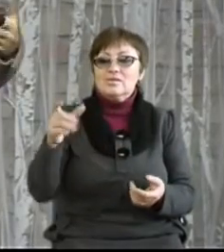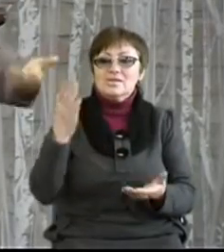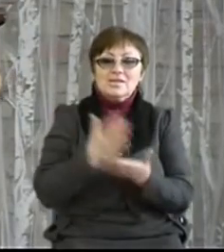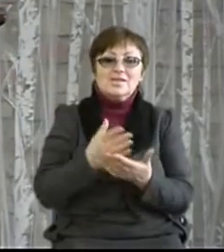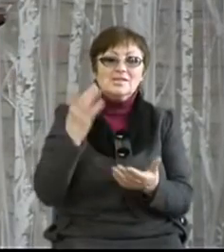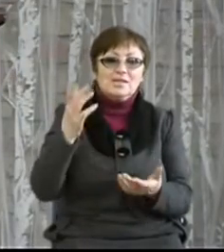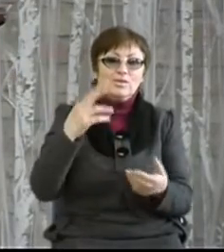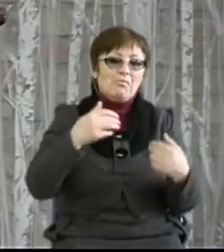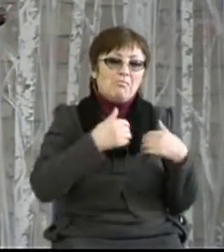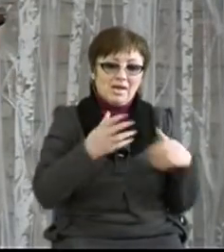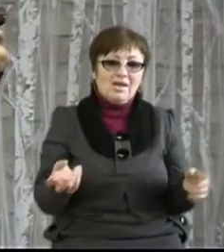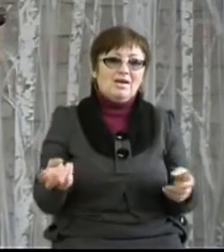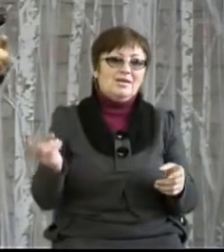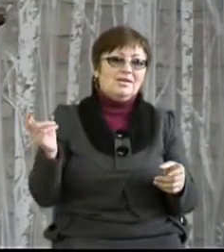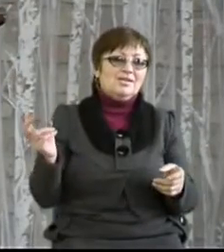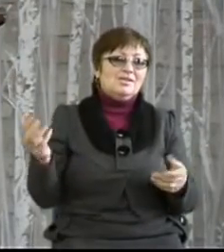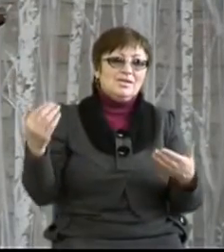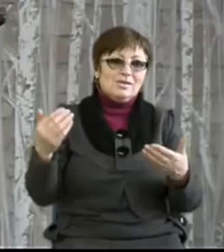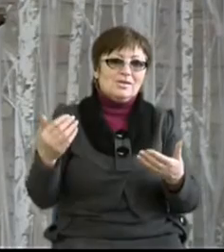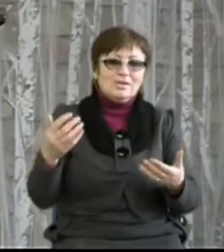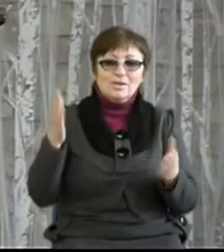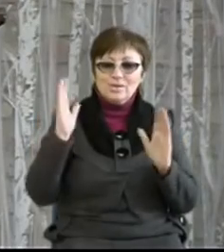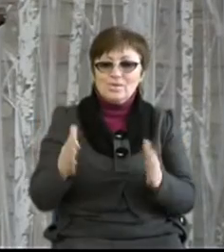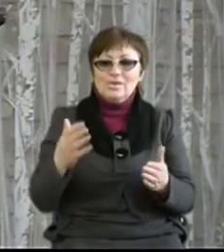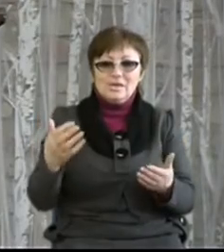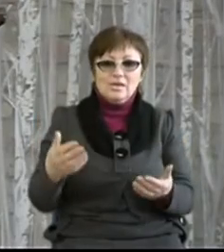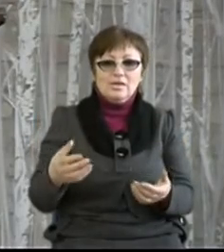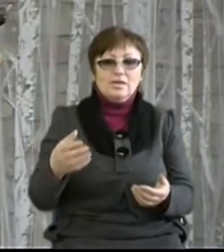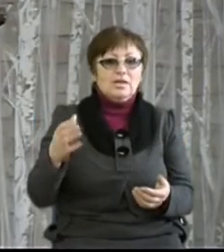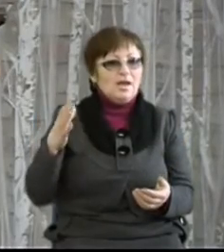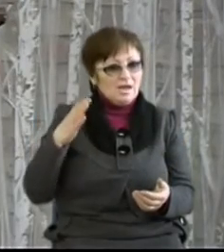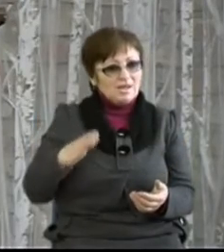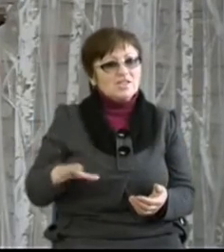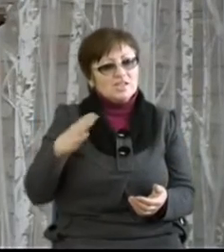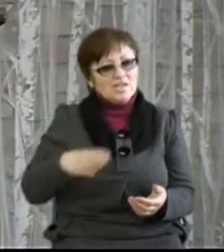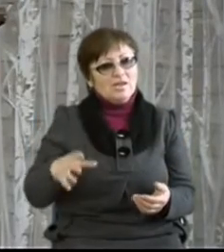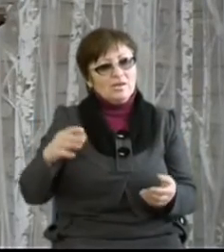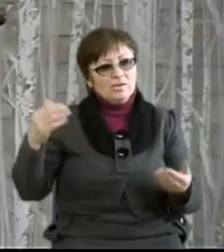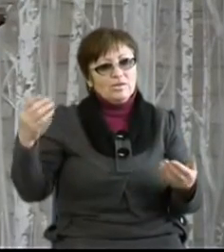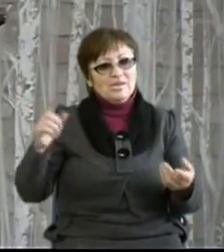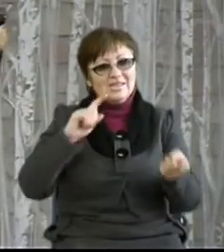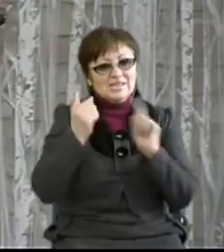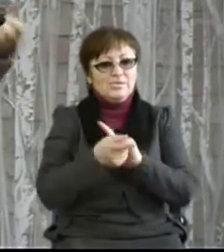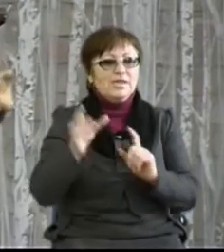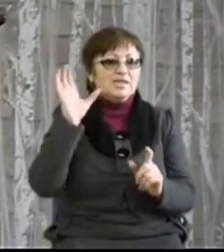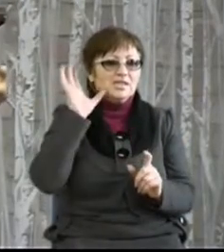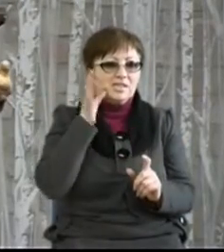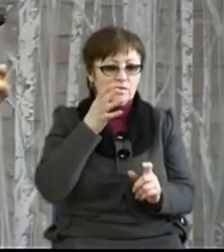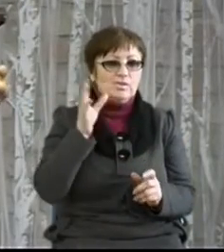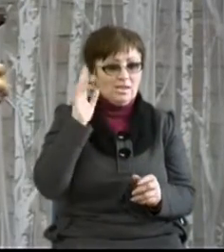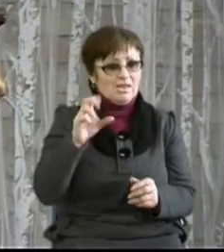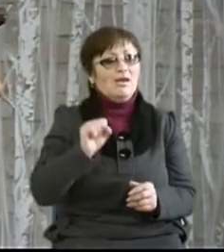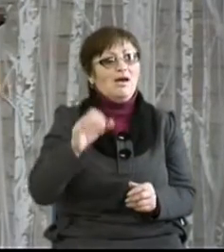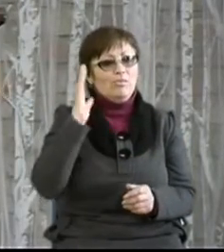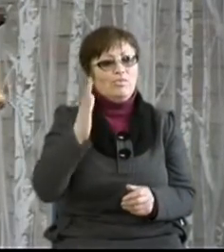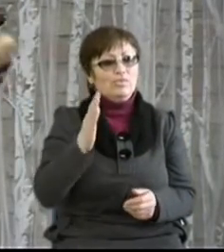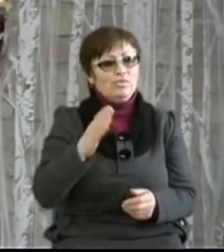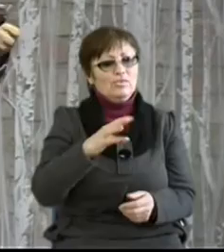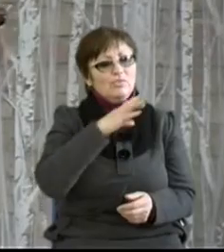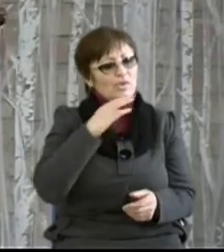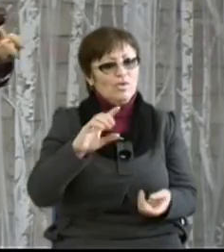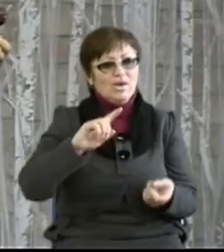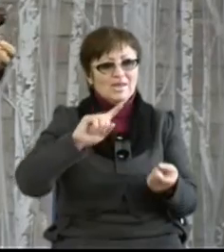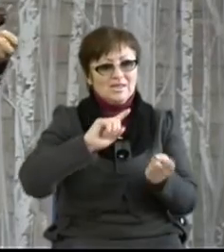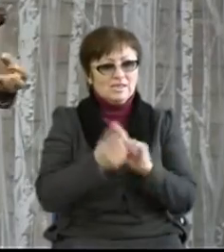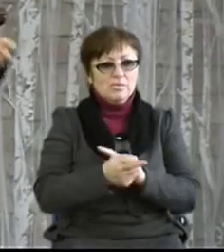к Богу, покаялись, и они ожидают каких-то очень серьезных изменений, да, изменения серьезные будут. Да, будут многие вещи замечательные, но